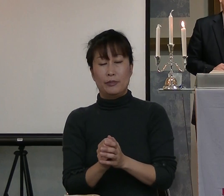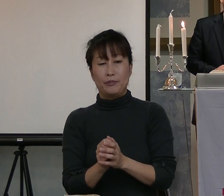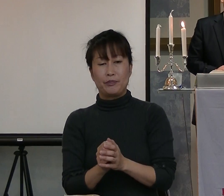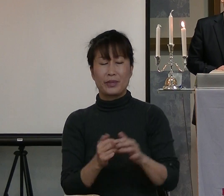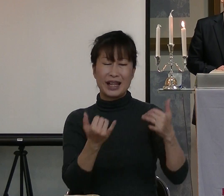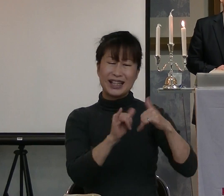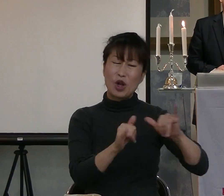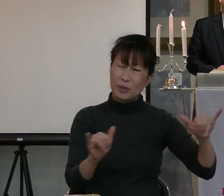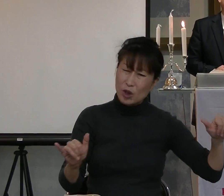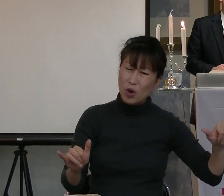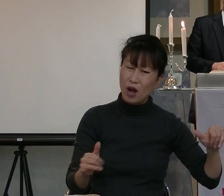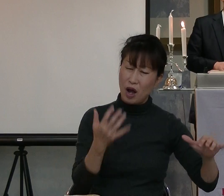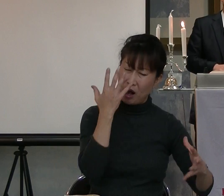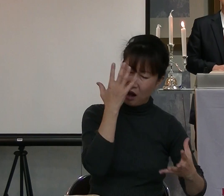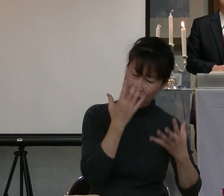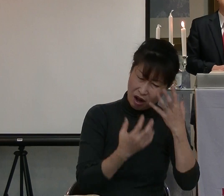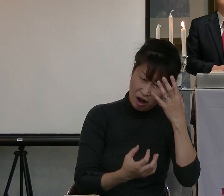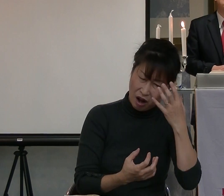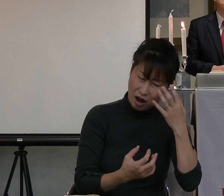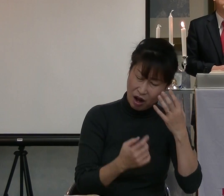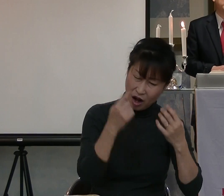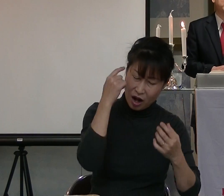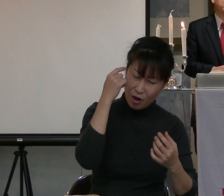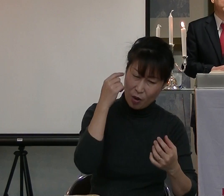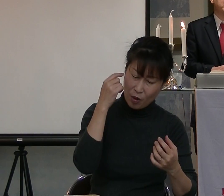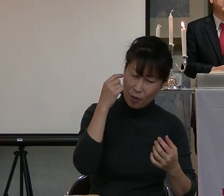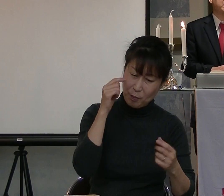陥りやすい考え方の